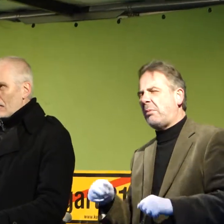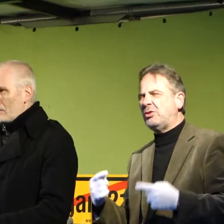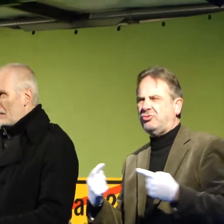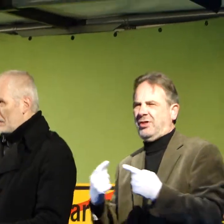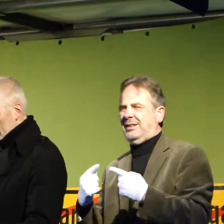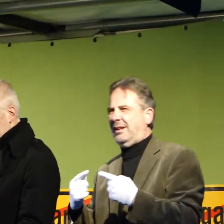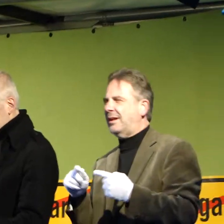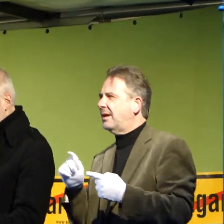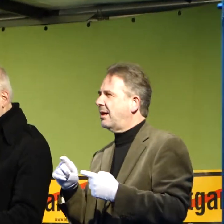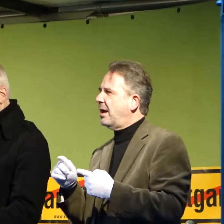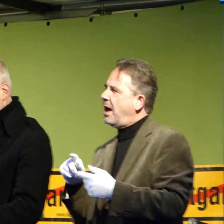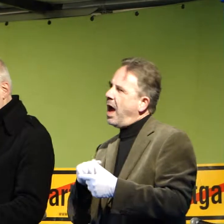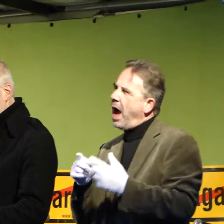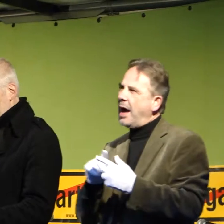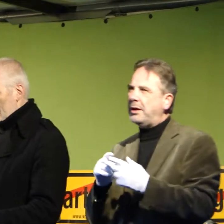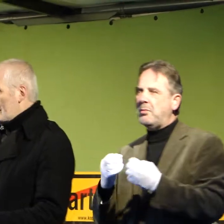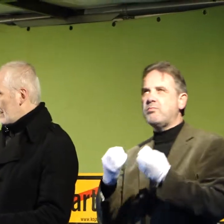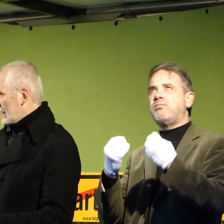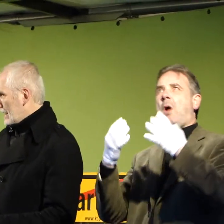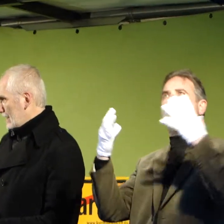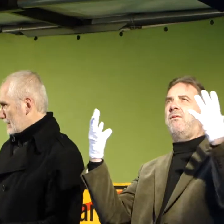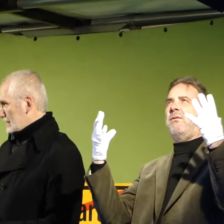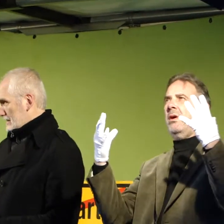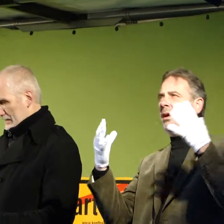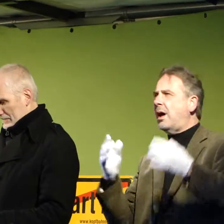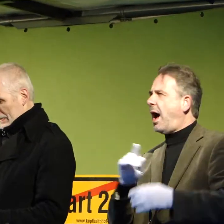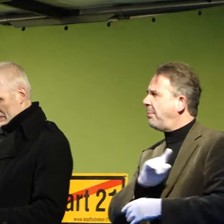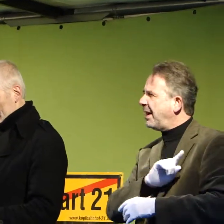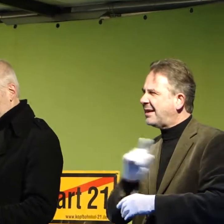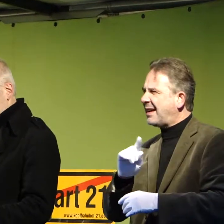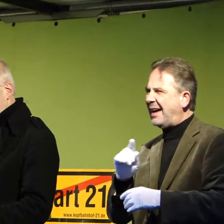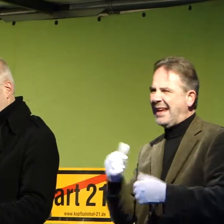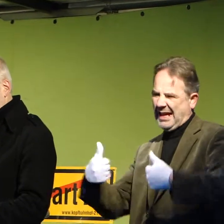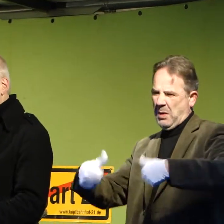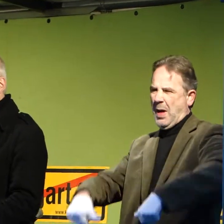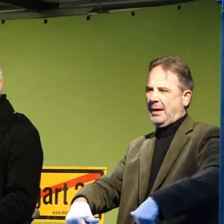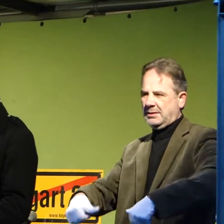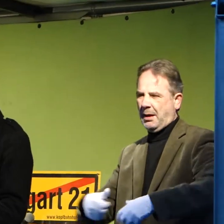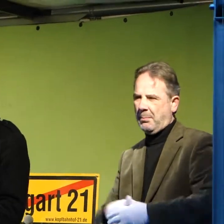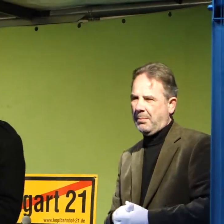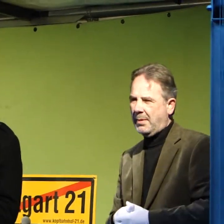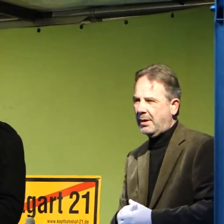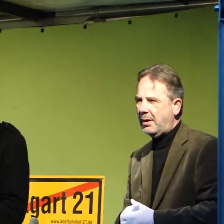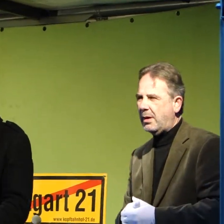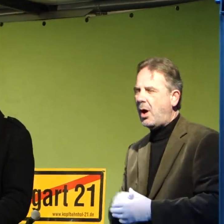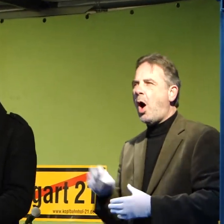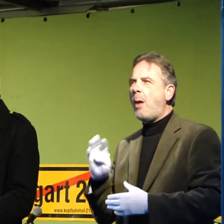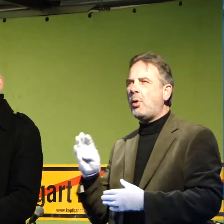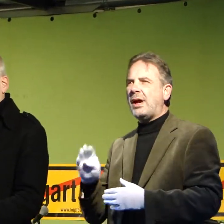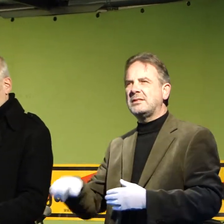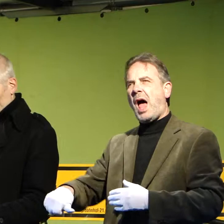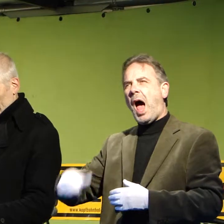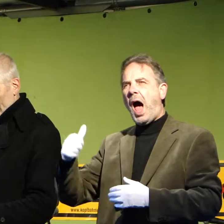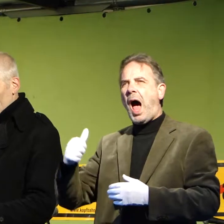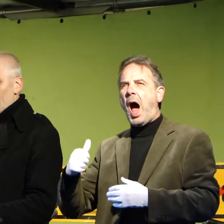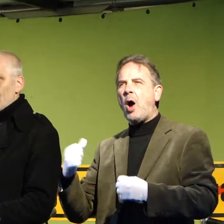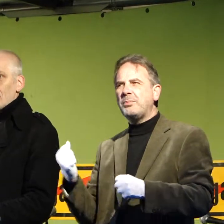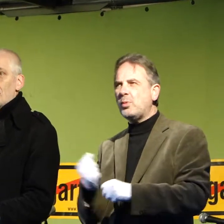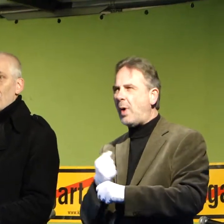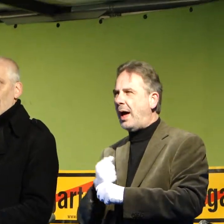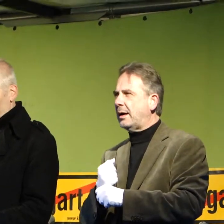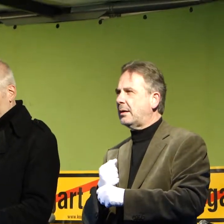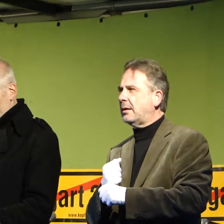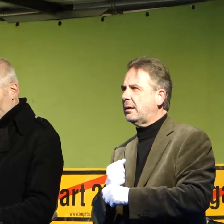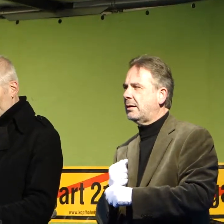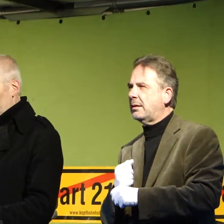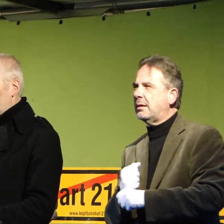Einige mag man gewaltig nennen, aber keine ist gewaltsam. Gonatz Hauptwerk, auf das diese